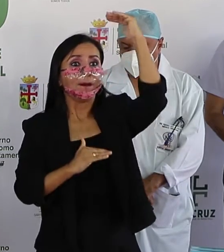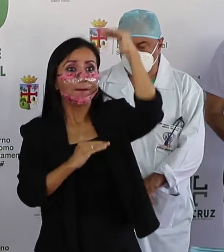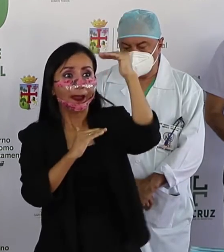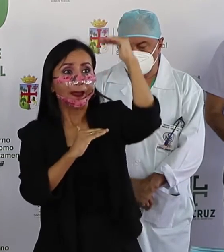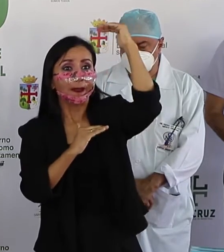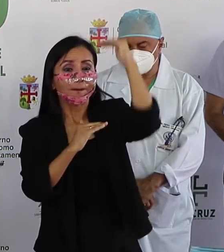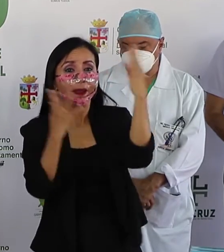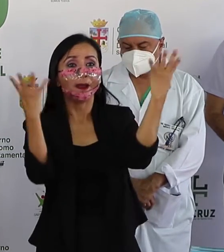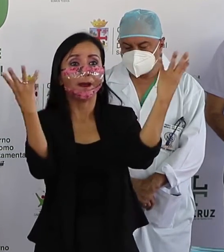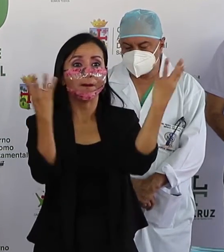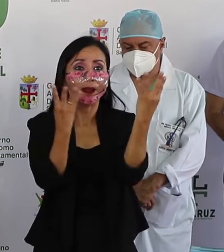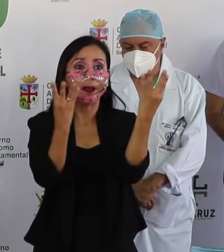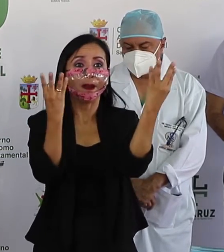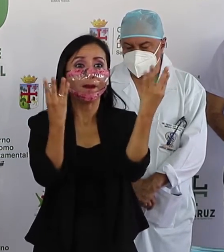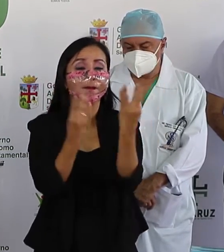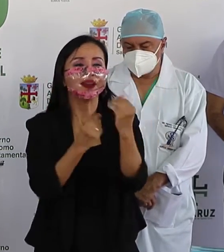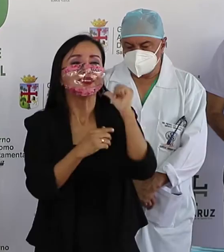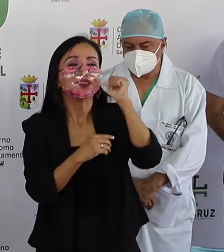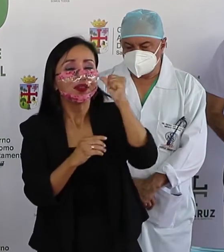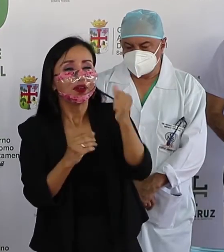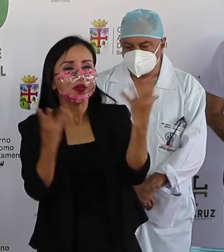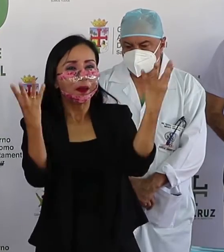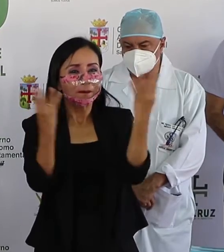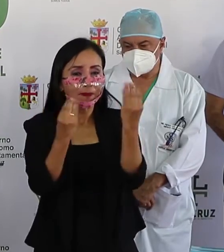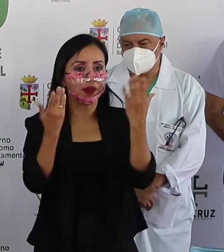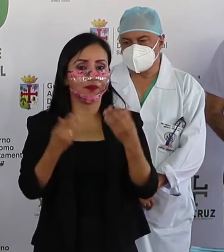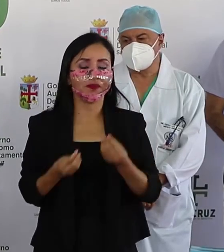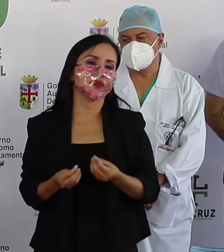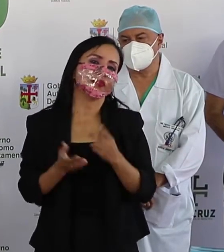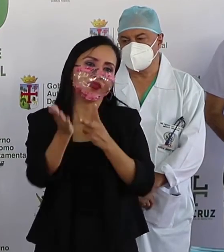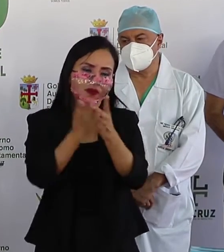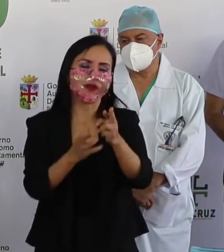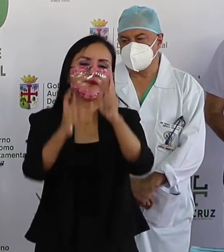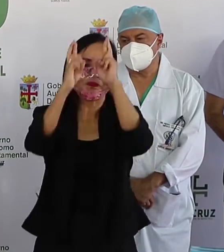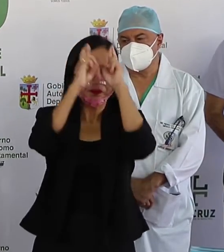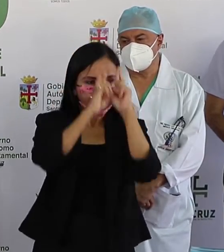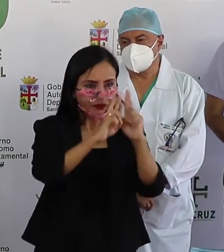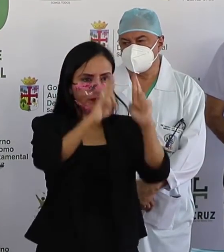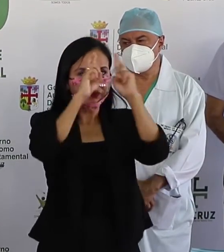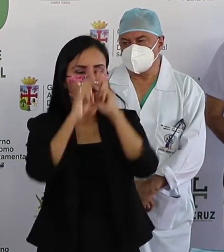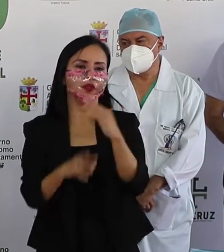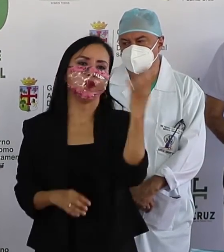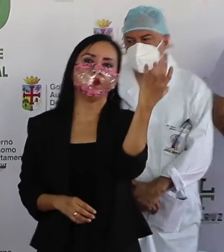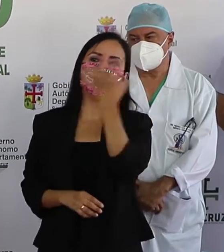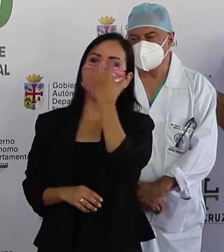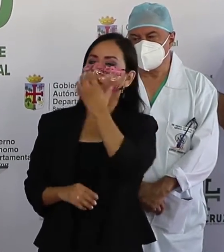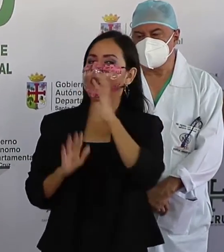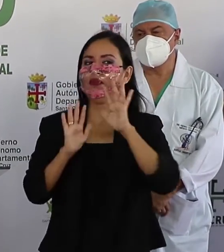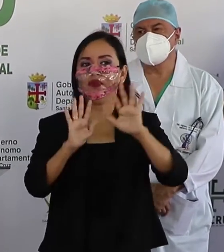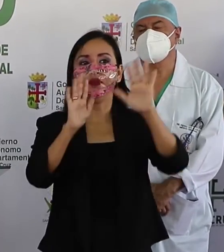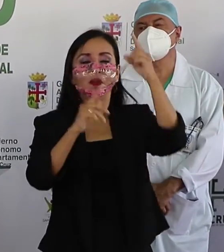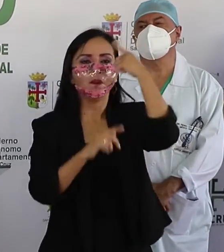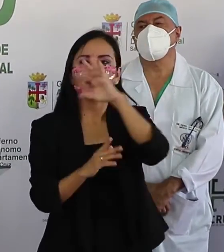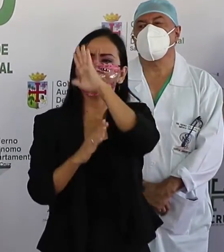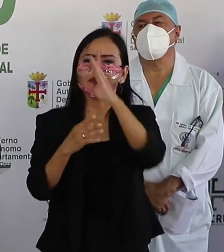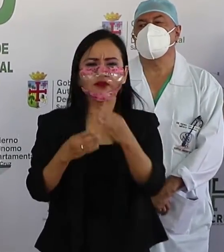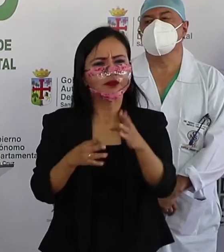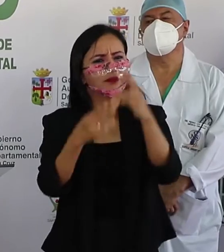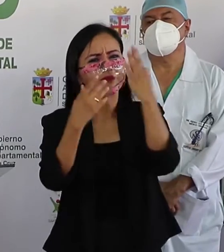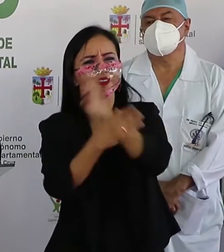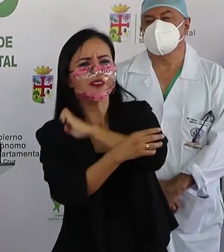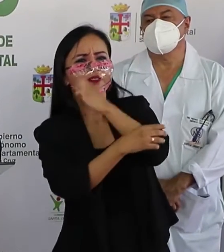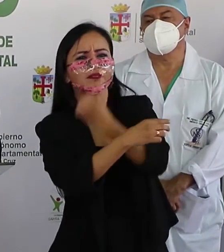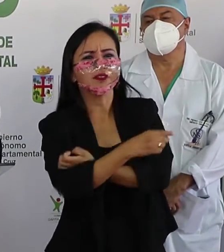Bajado el número diario de contagios. Manifestarle mi reconocimiento y admiración por